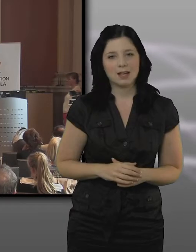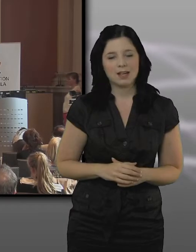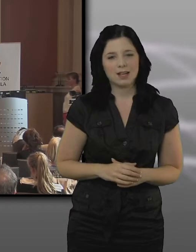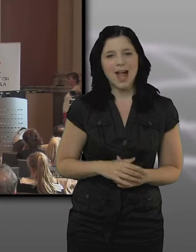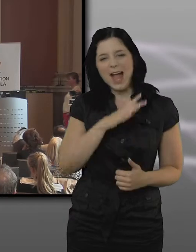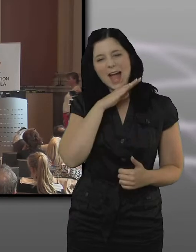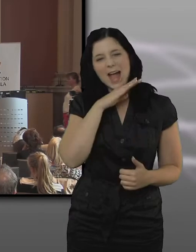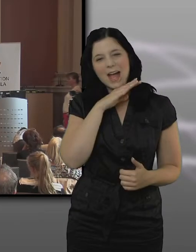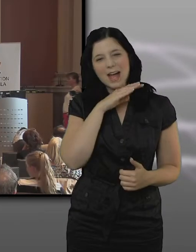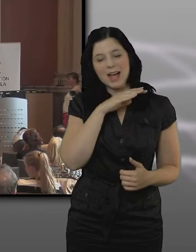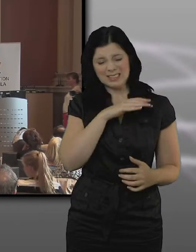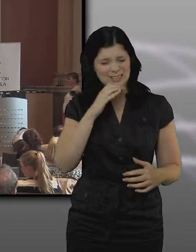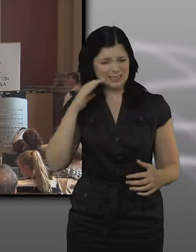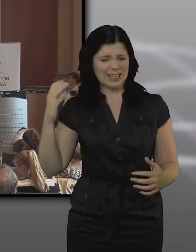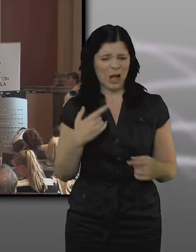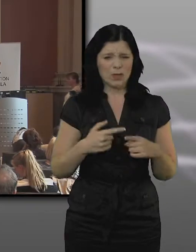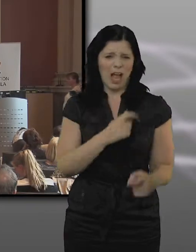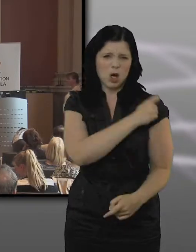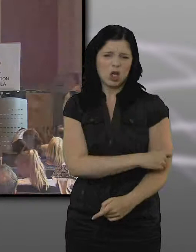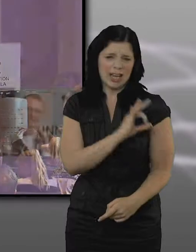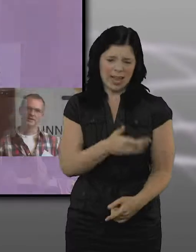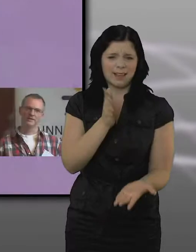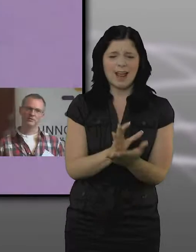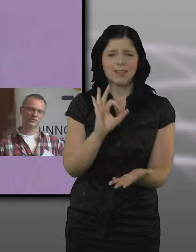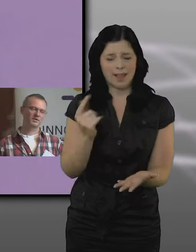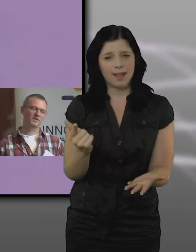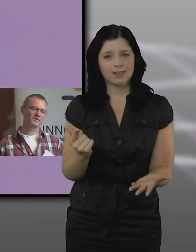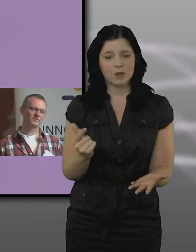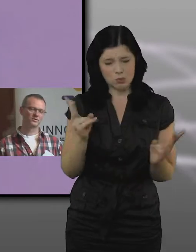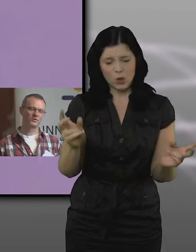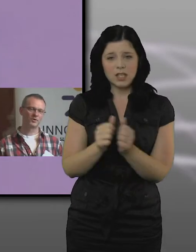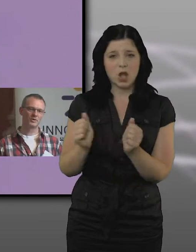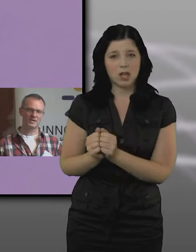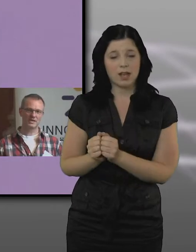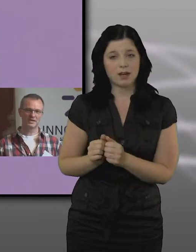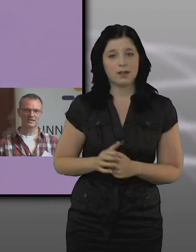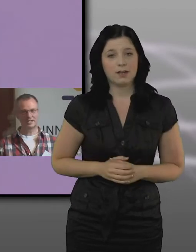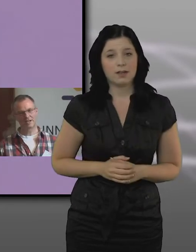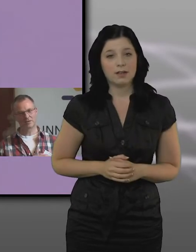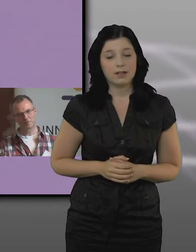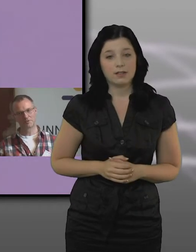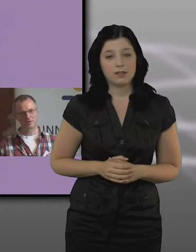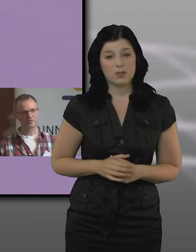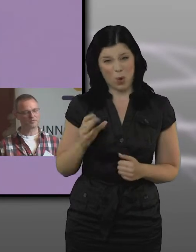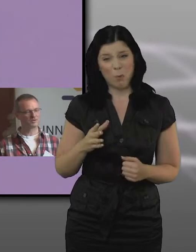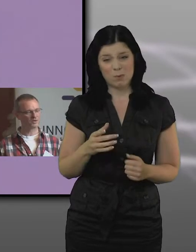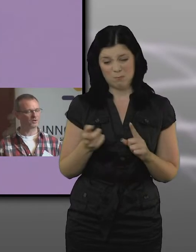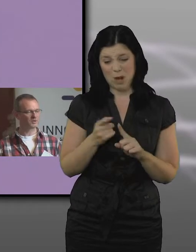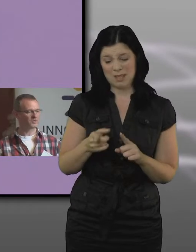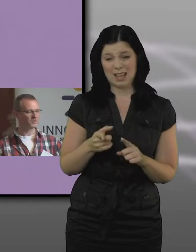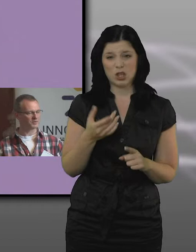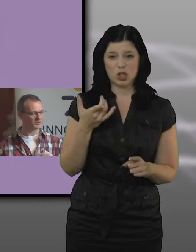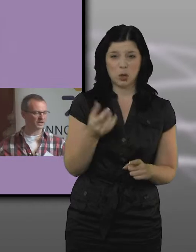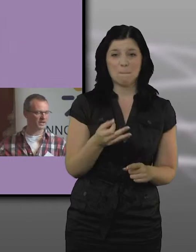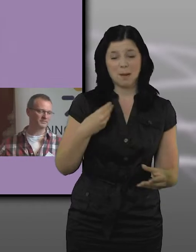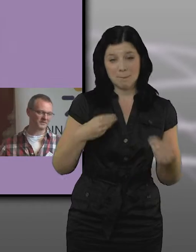jättehärvor med skyldigheter och rättigheter och sådana saker. Så om ni ger er in i den här typen av material